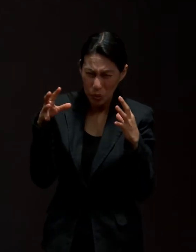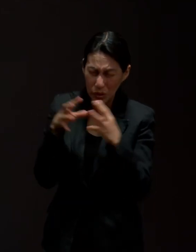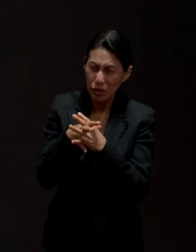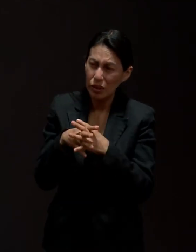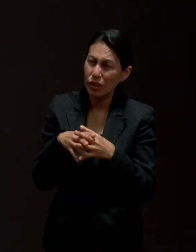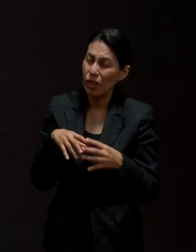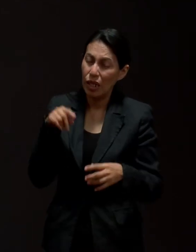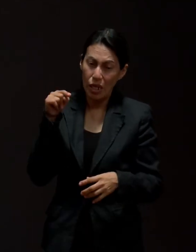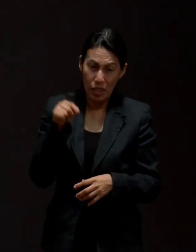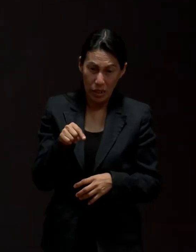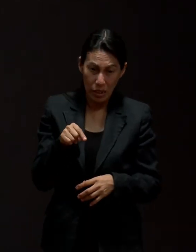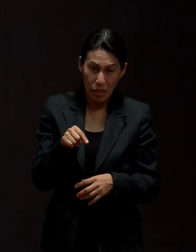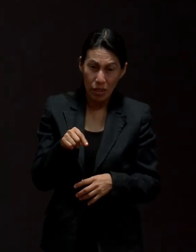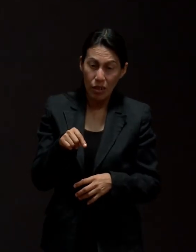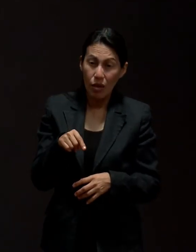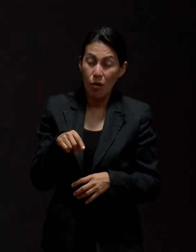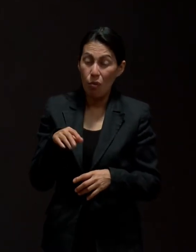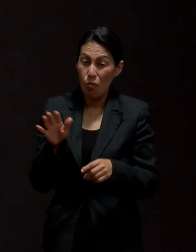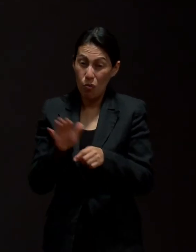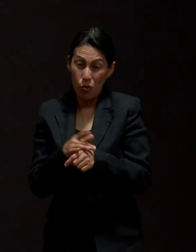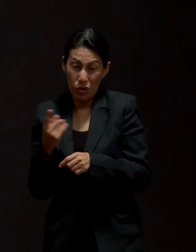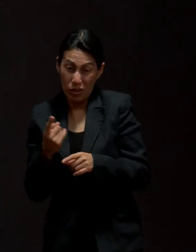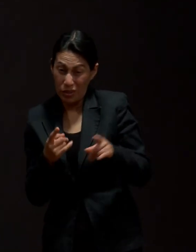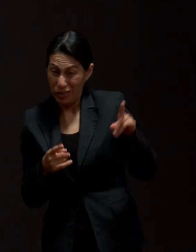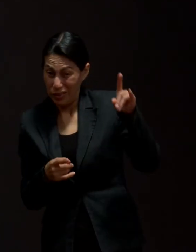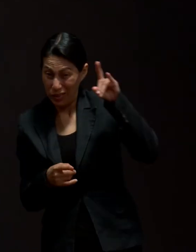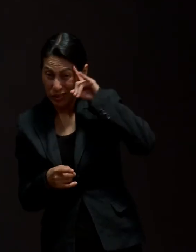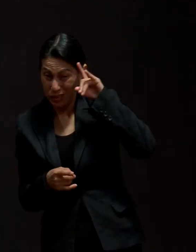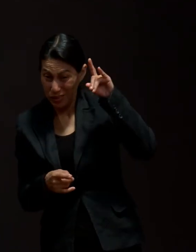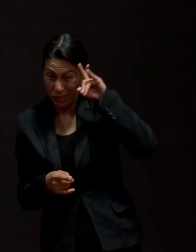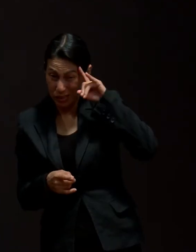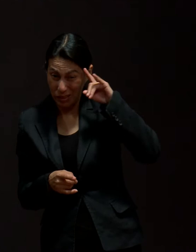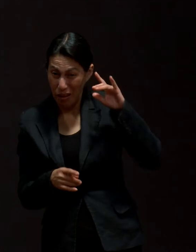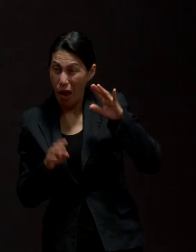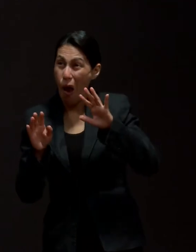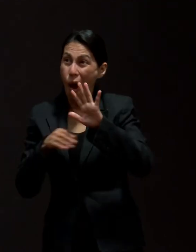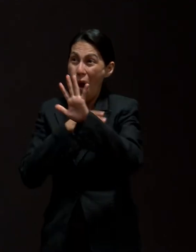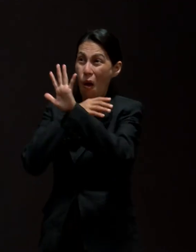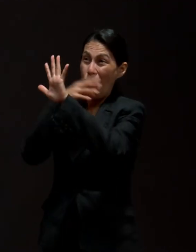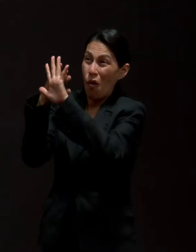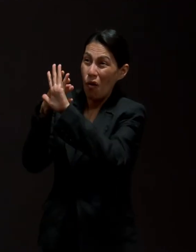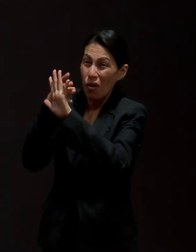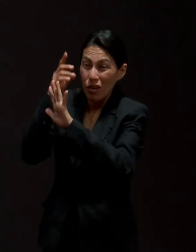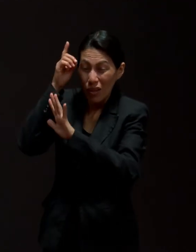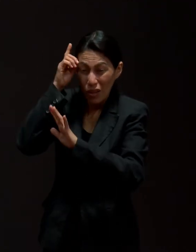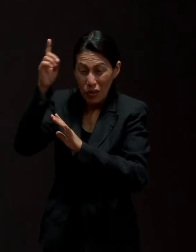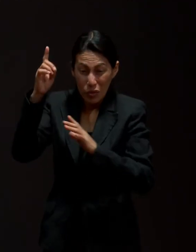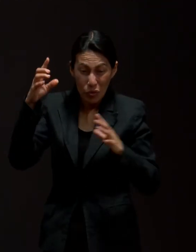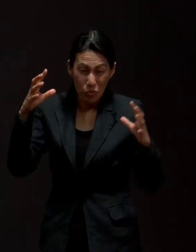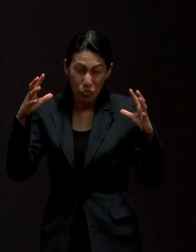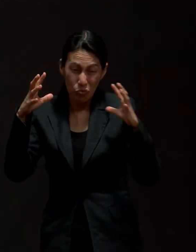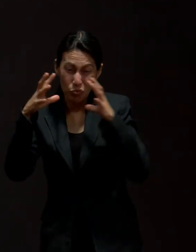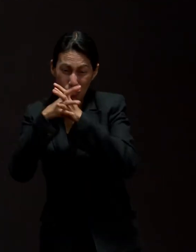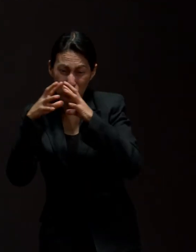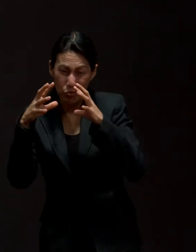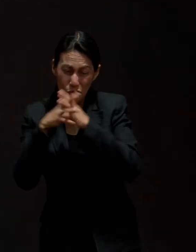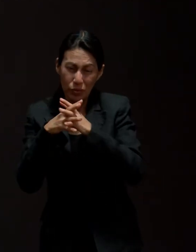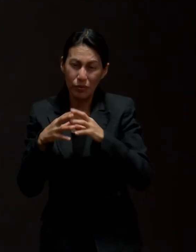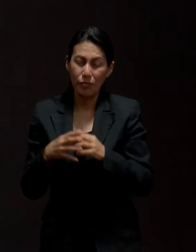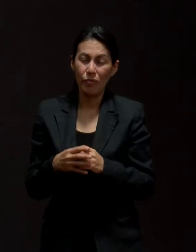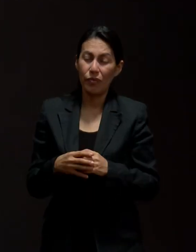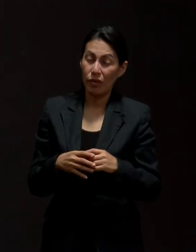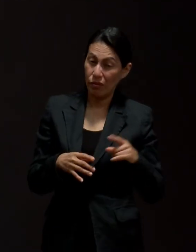que habrá en el mundo entre las fuerzas de las tinieblas y las fuerzas de la luz.